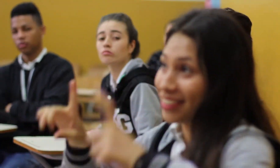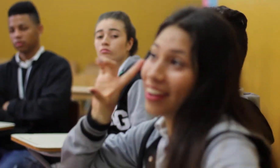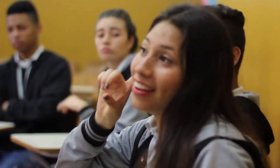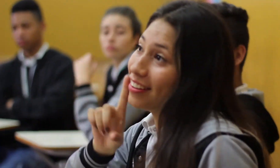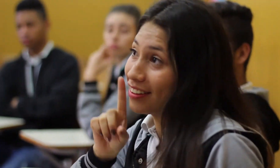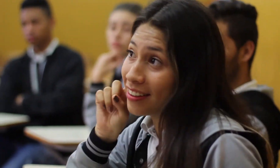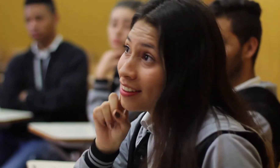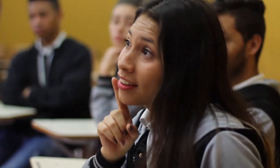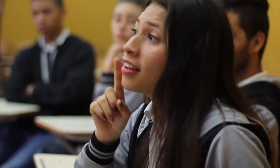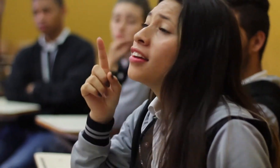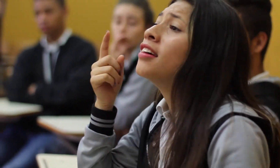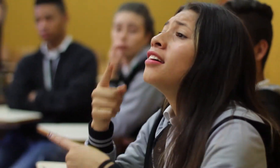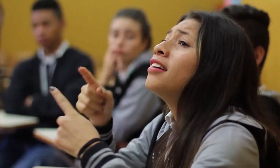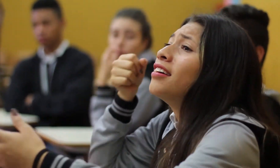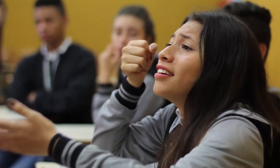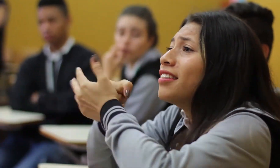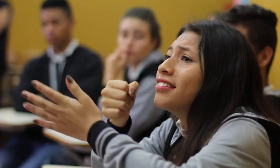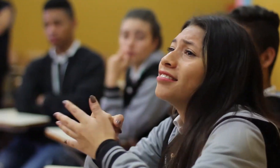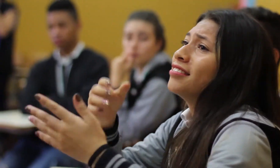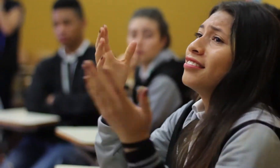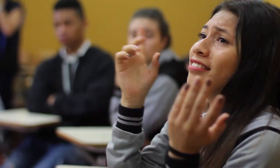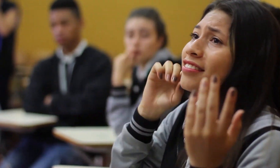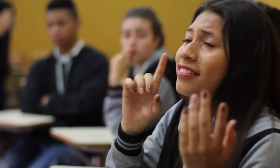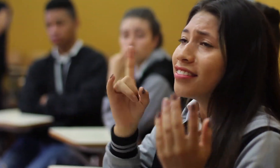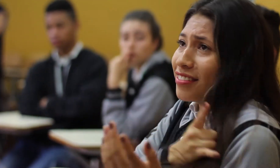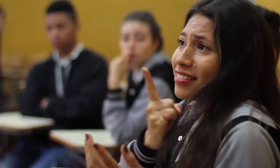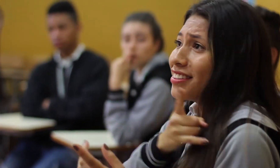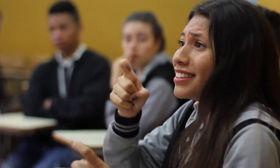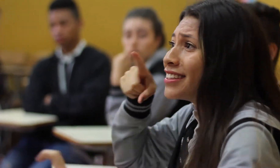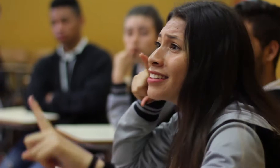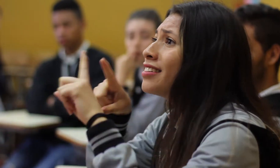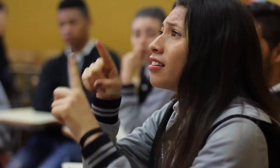Generalmente las personas sordas siempre estamos perseverando,